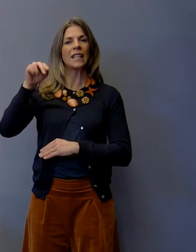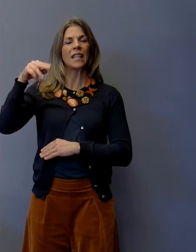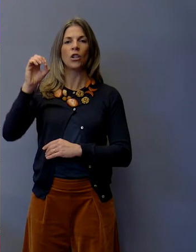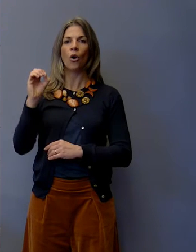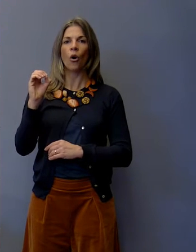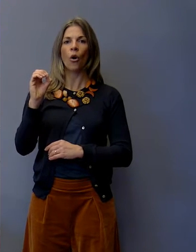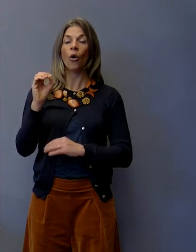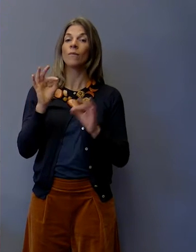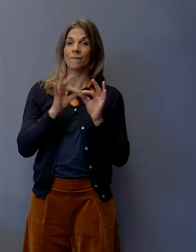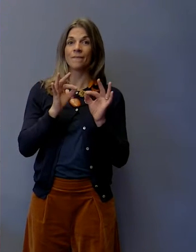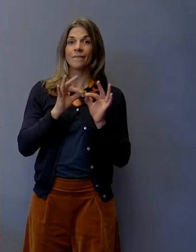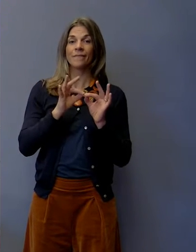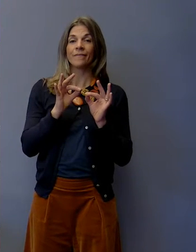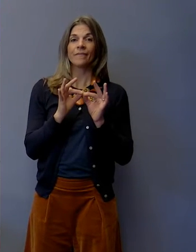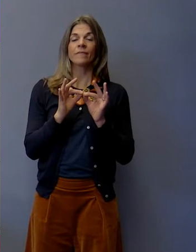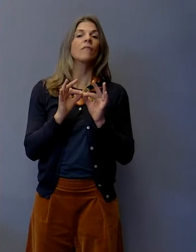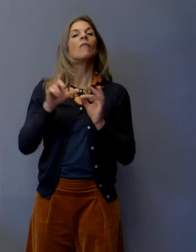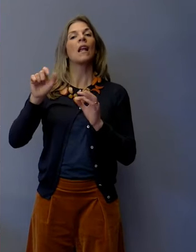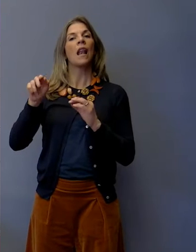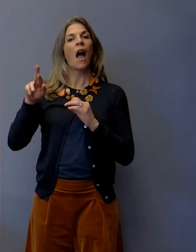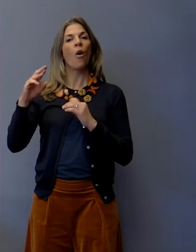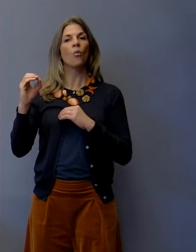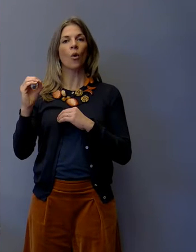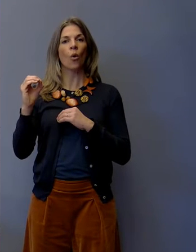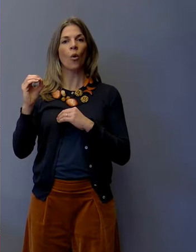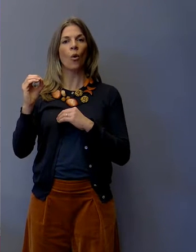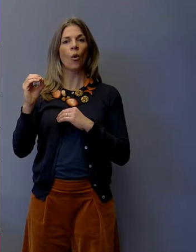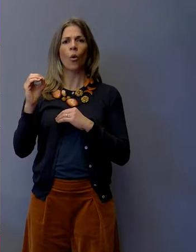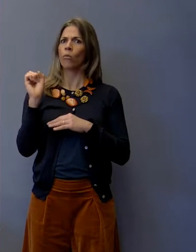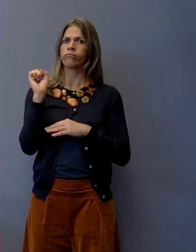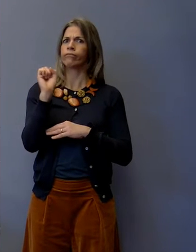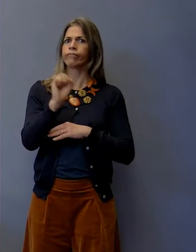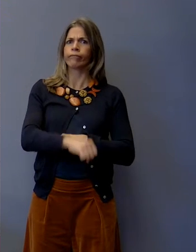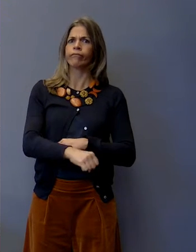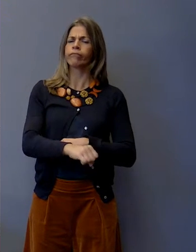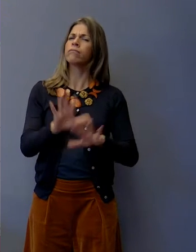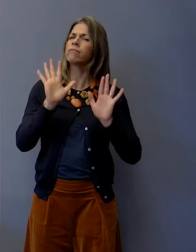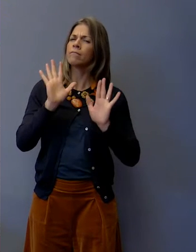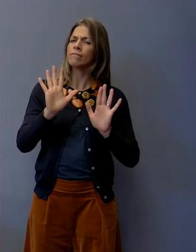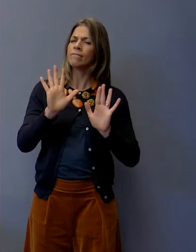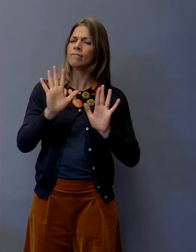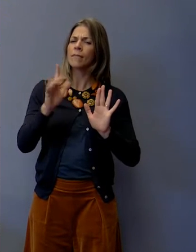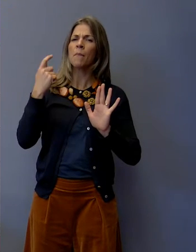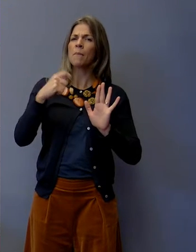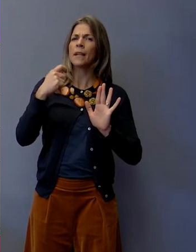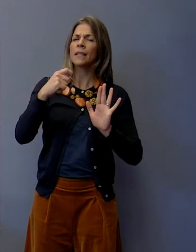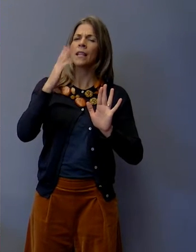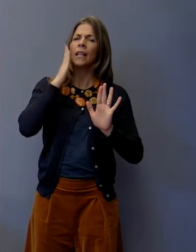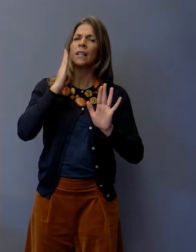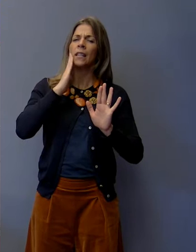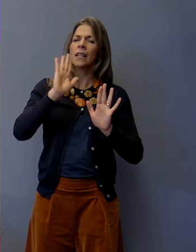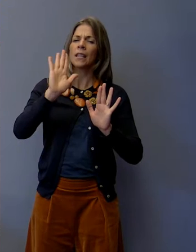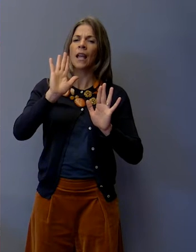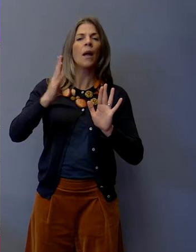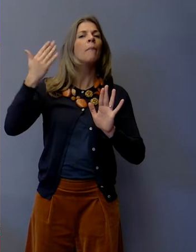favorevole consigliera lauro contrario però presidente viscusi prima ero